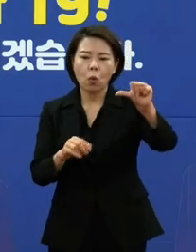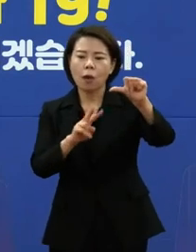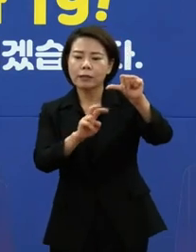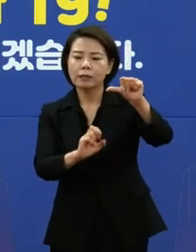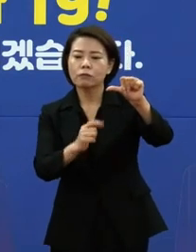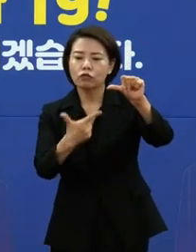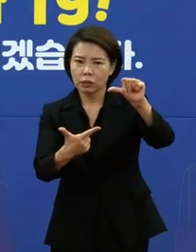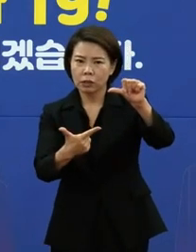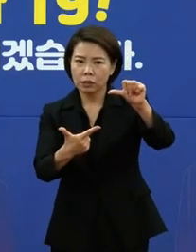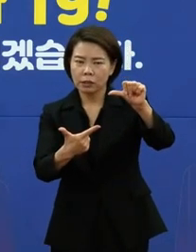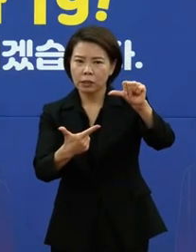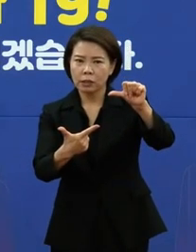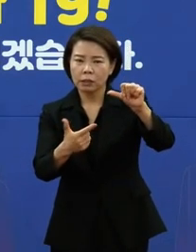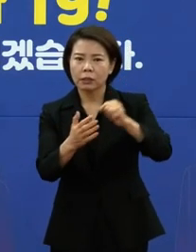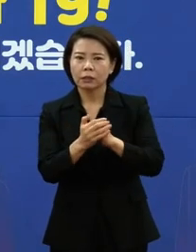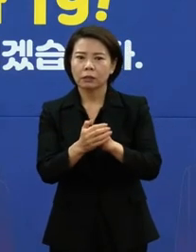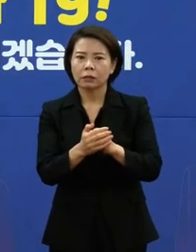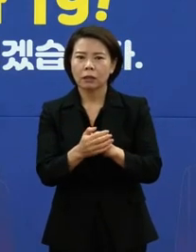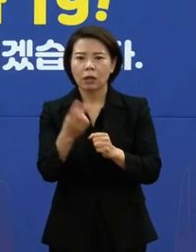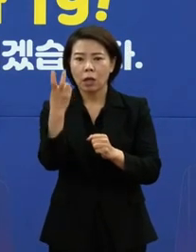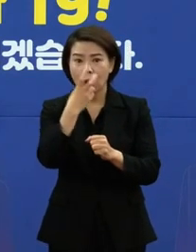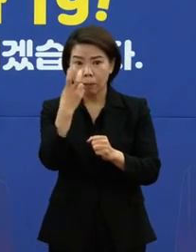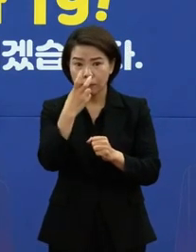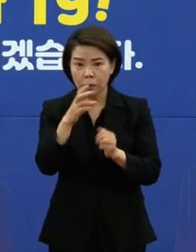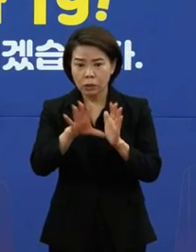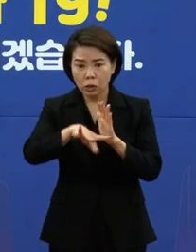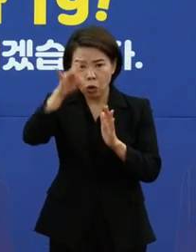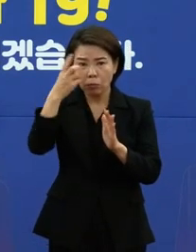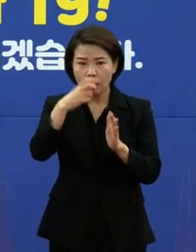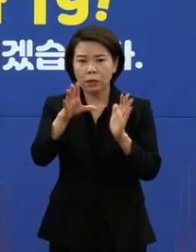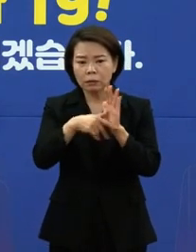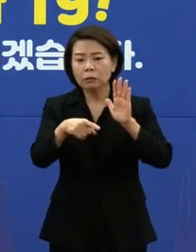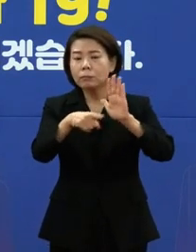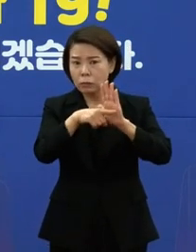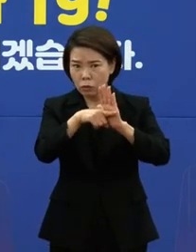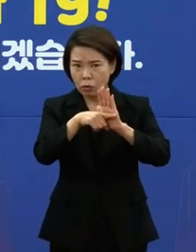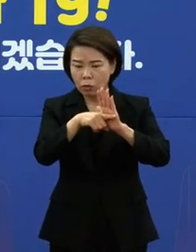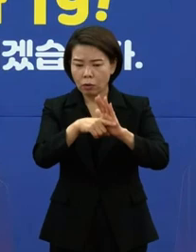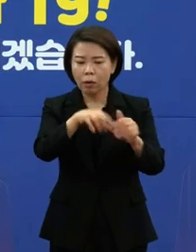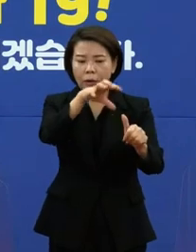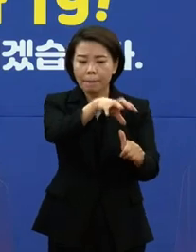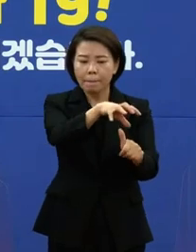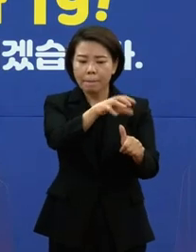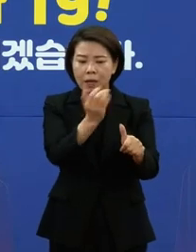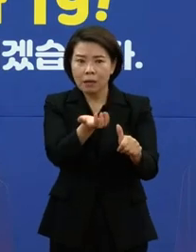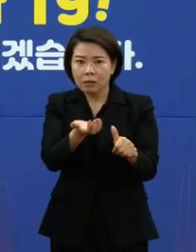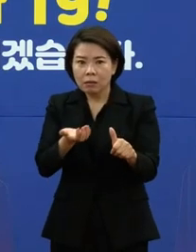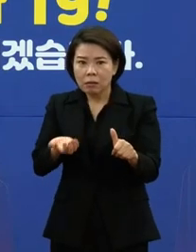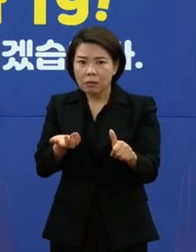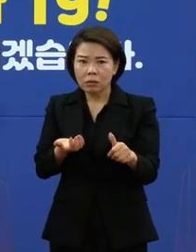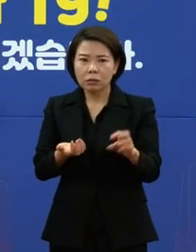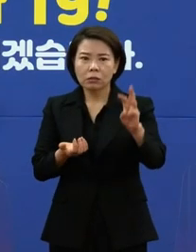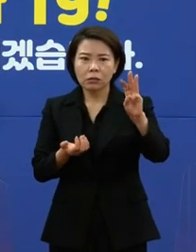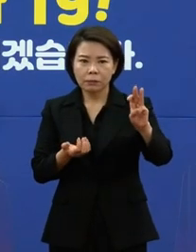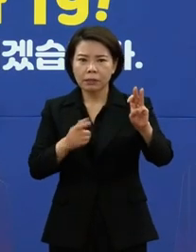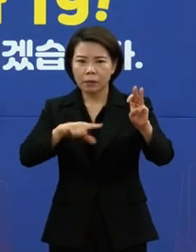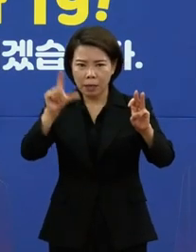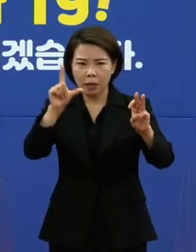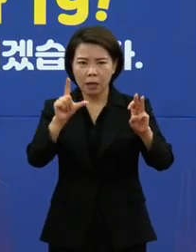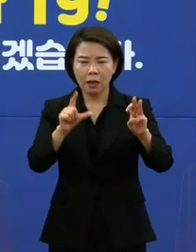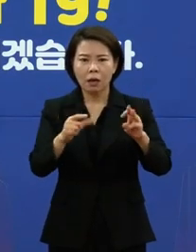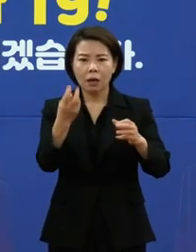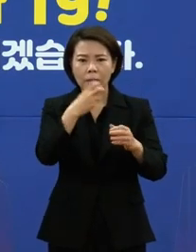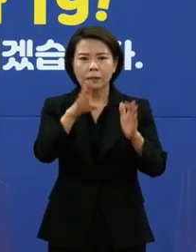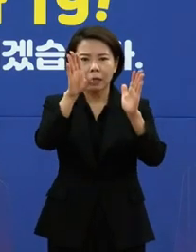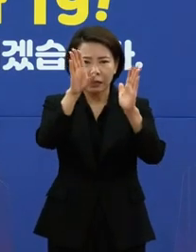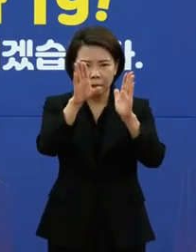26일 최초 실시한 검사에서는 음성으로 확인되었으나 격리 해제를 앞두고 실시한 검사에서